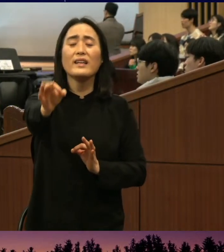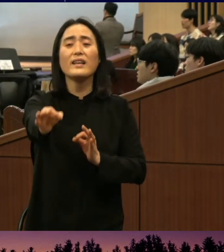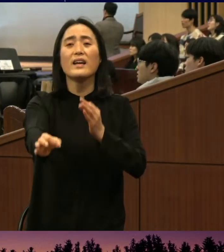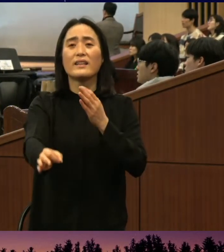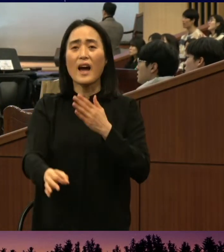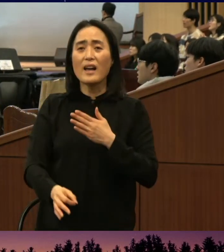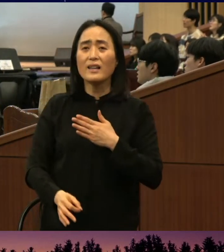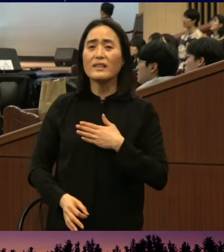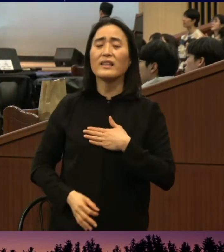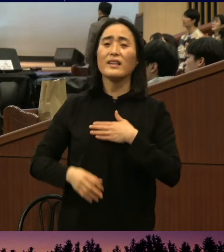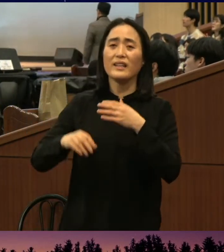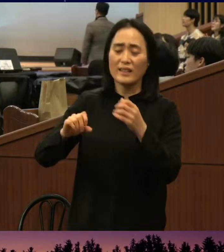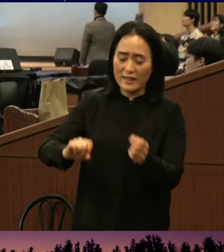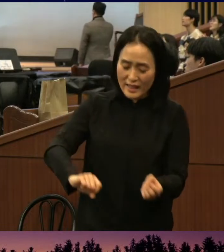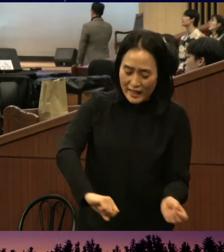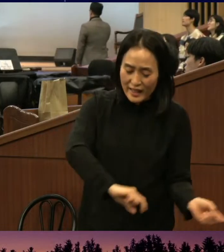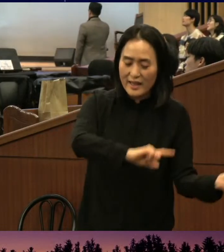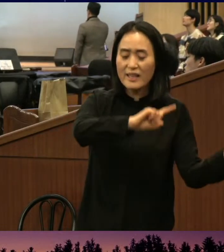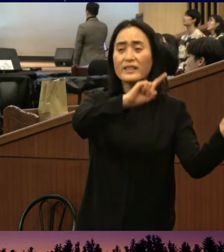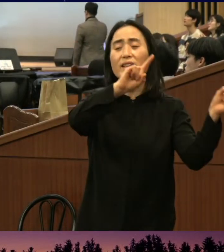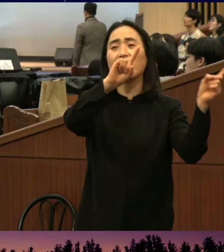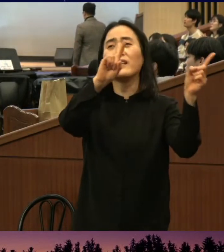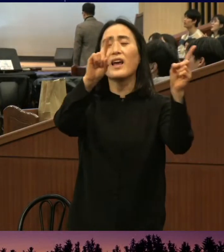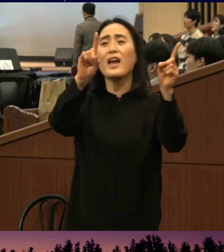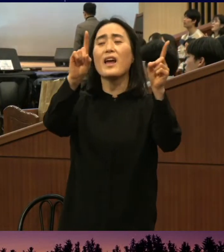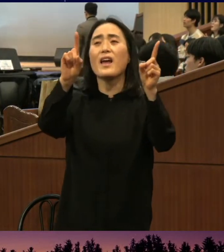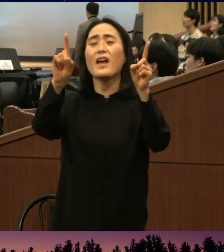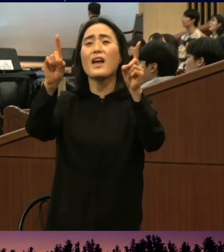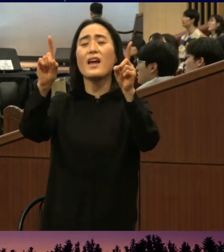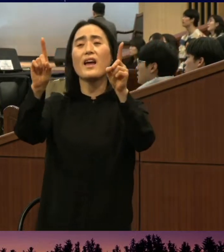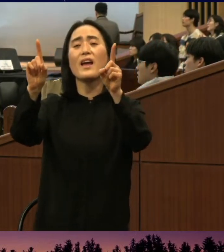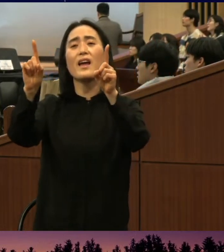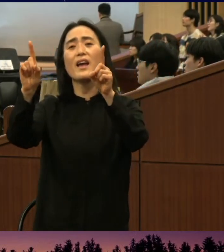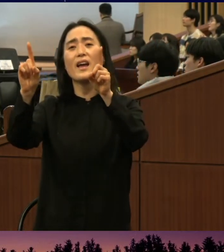영원히 나를 일으키시네.